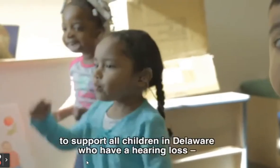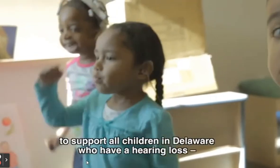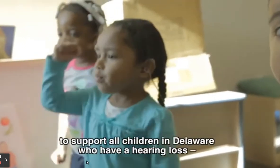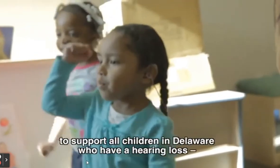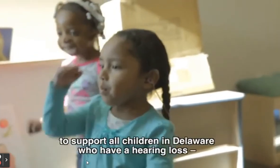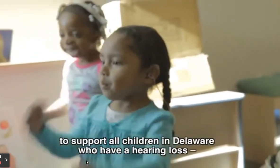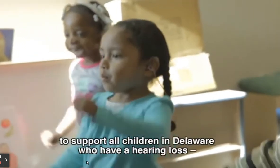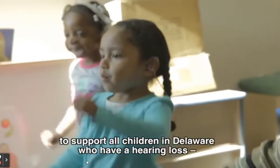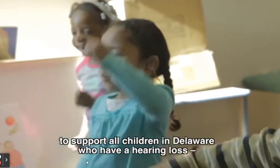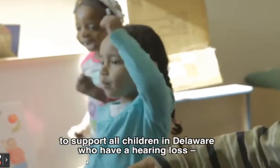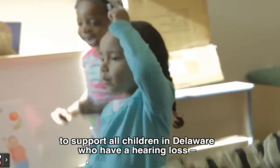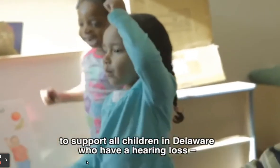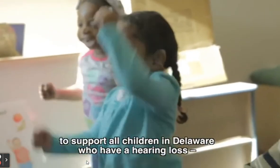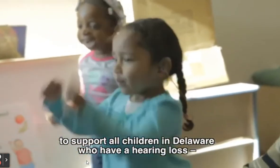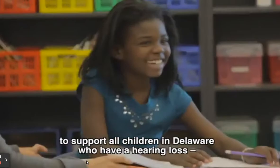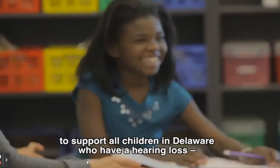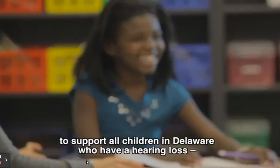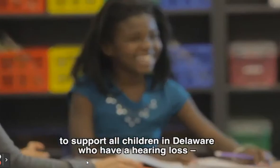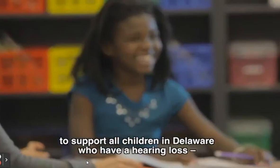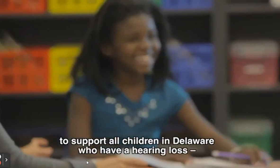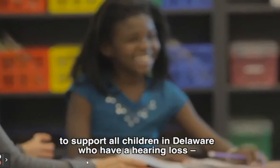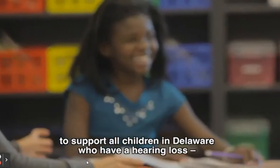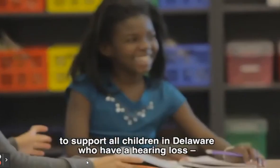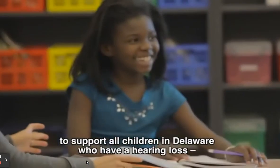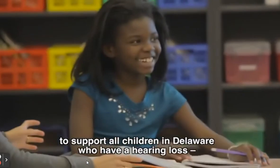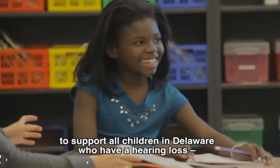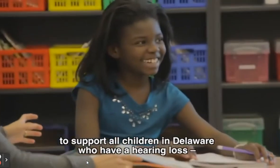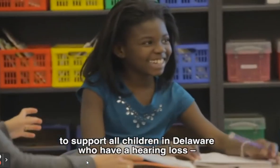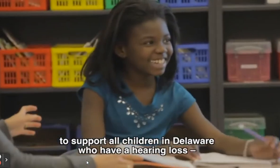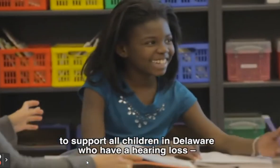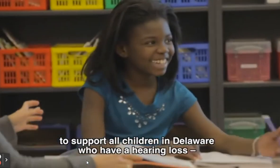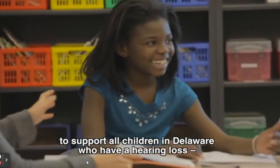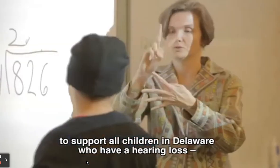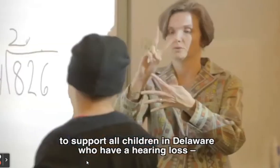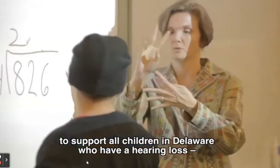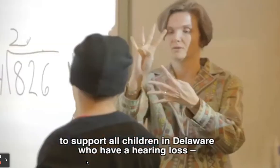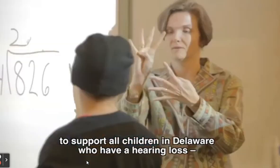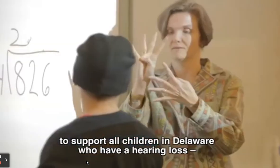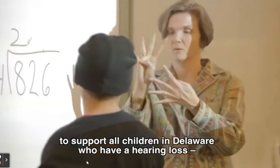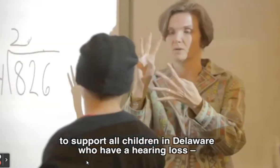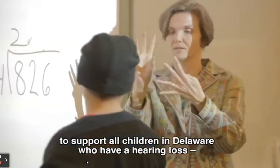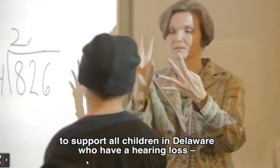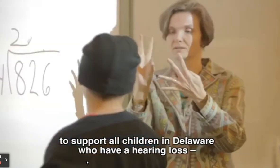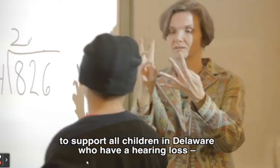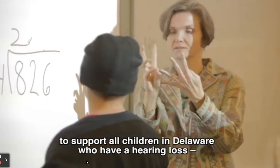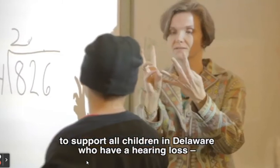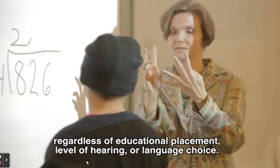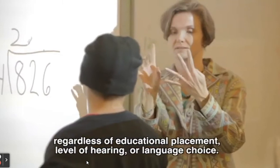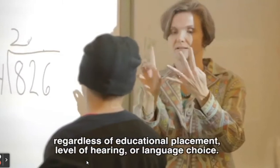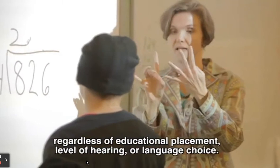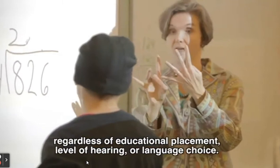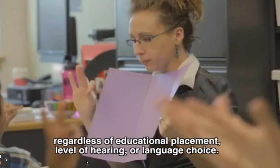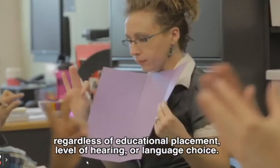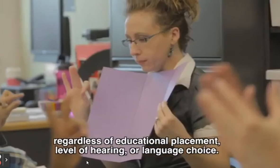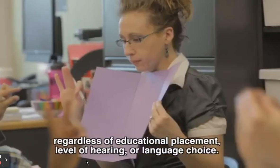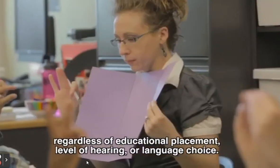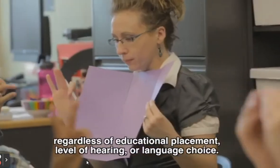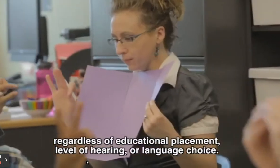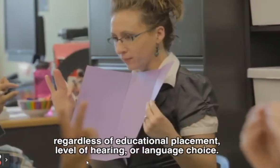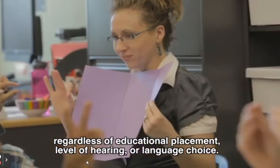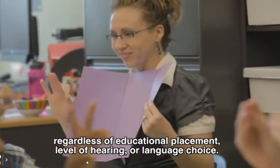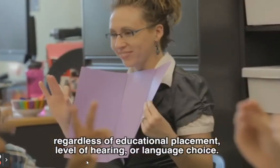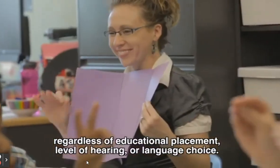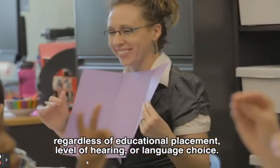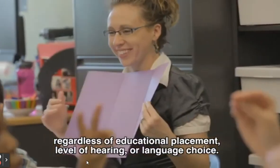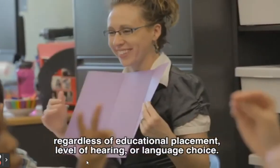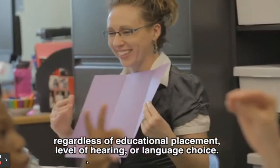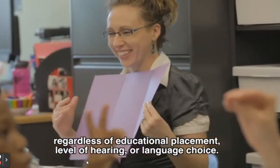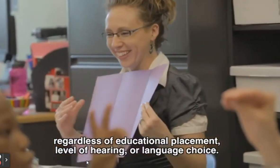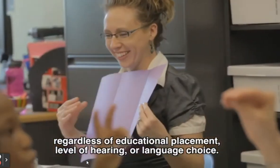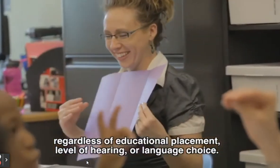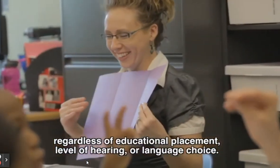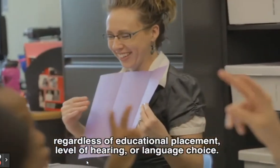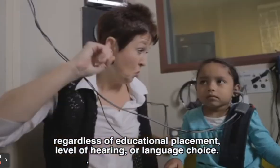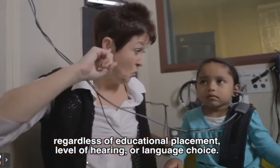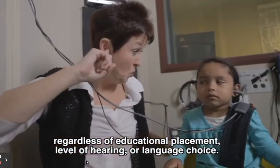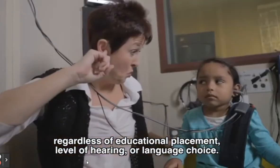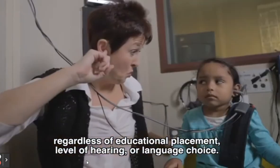en Delaware quienes tienen una pérdida de audición independiente del nivel de educación de sordo o la opción de